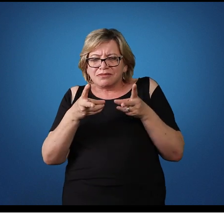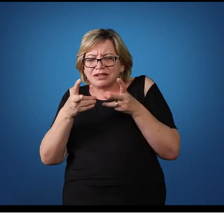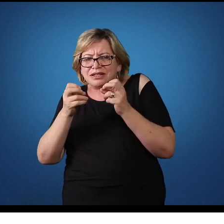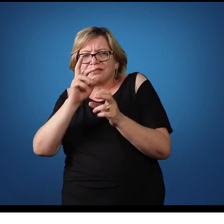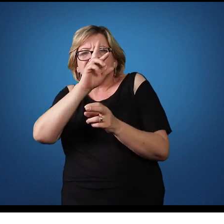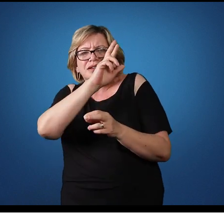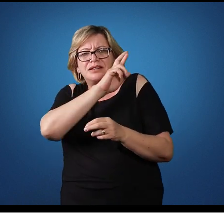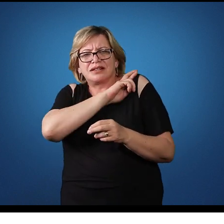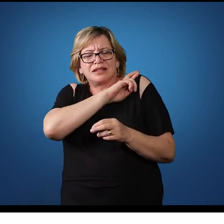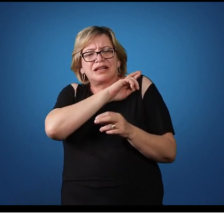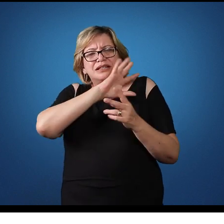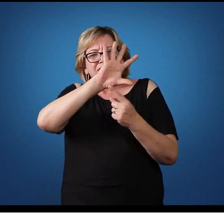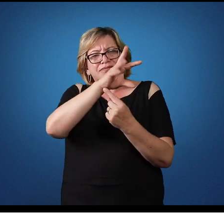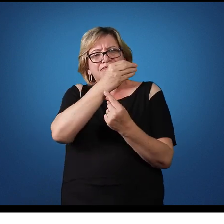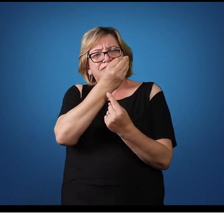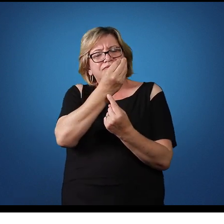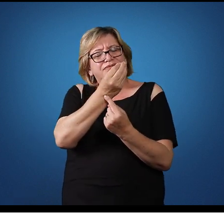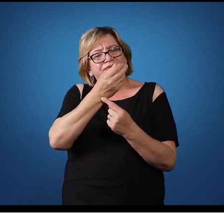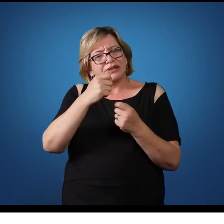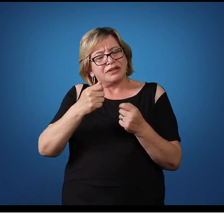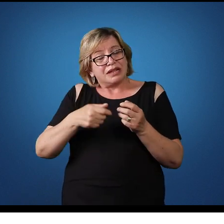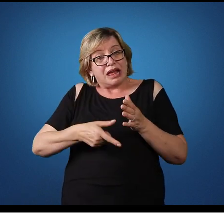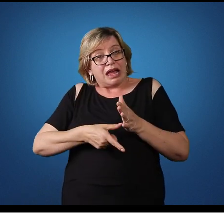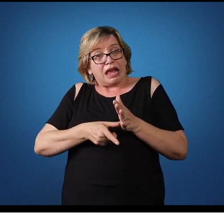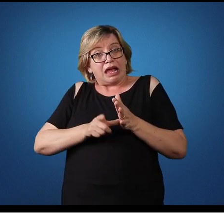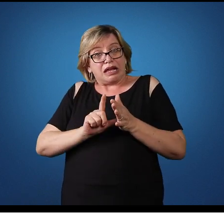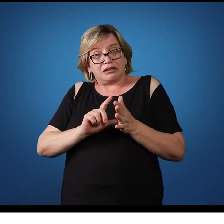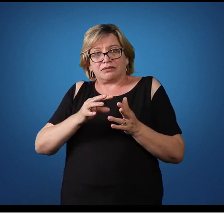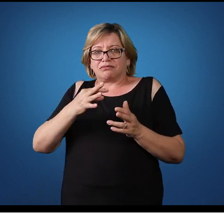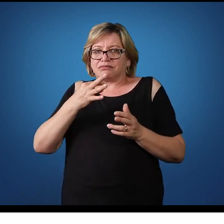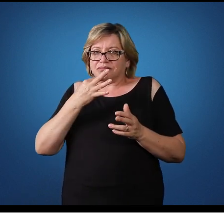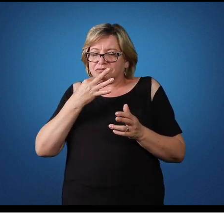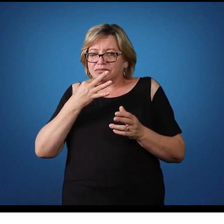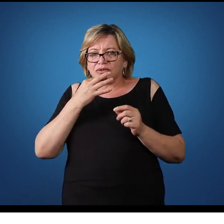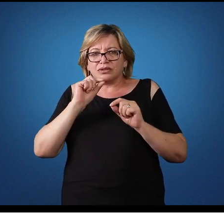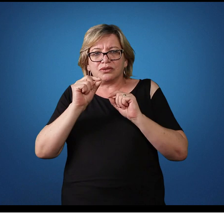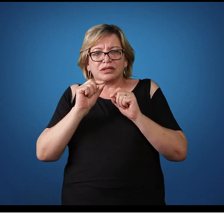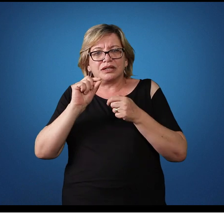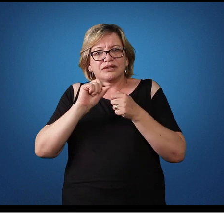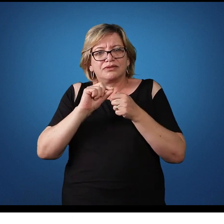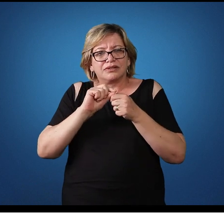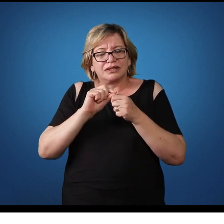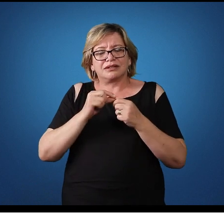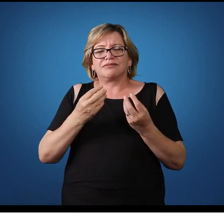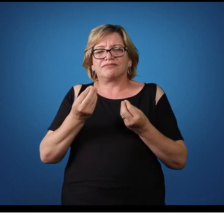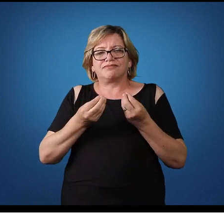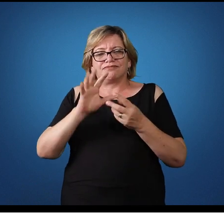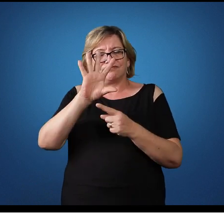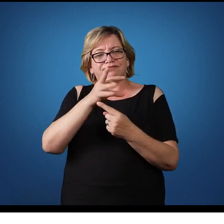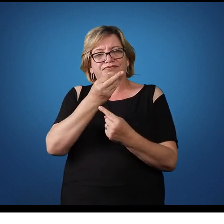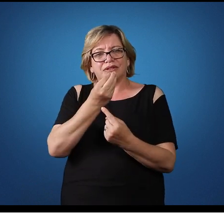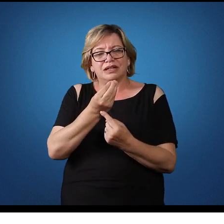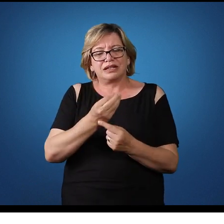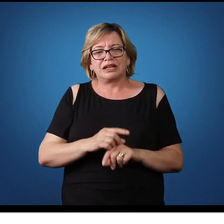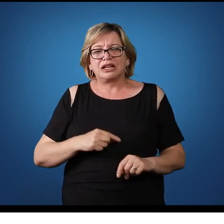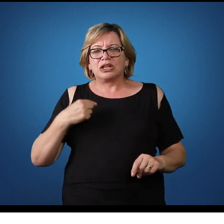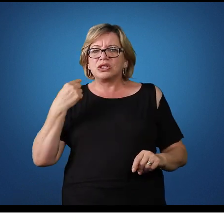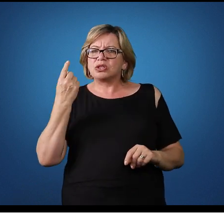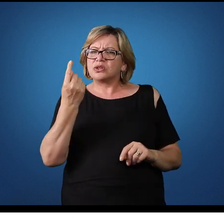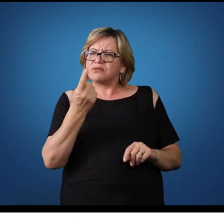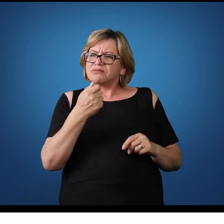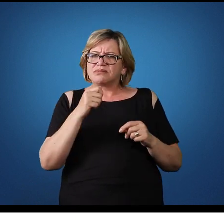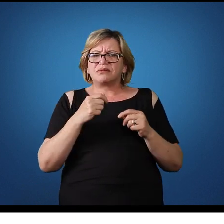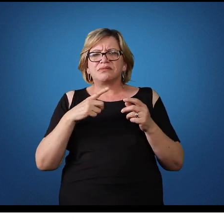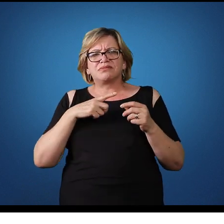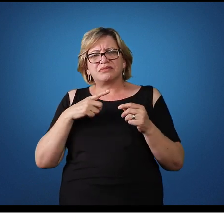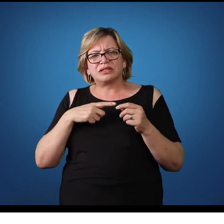da obra de arte, a gente tem que ter uma ideia prévia do que significa realizar essa função. A gente tem que ter um acordo,